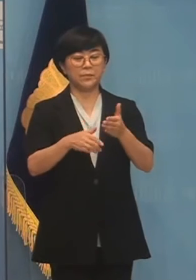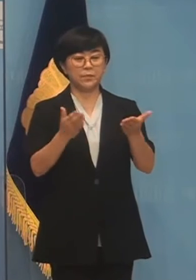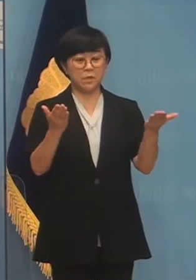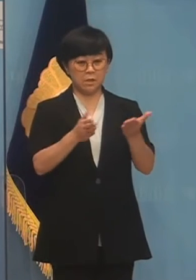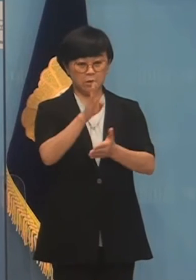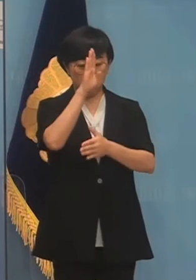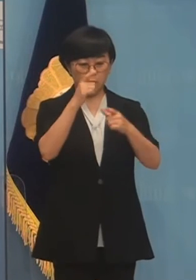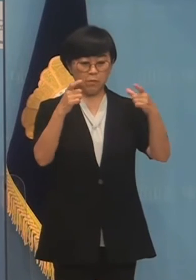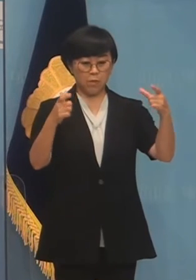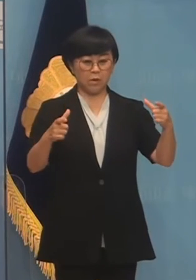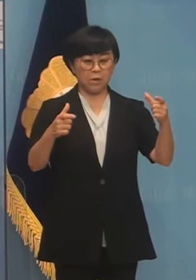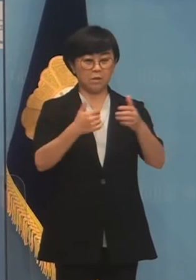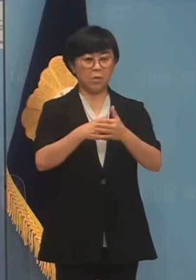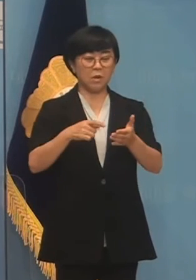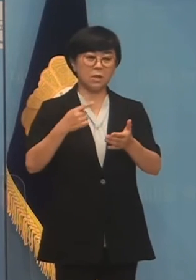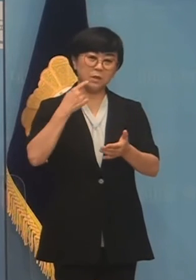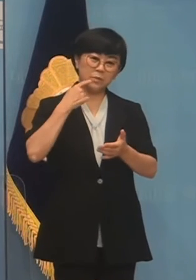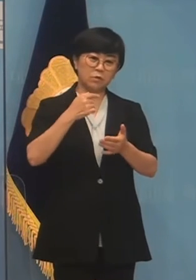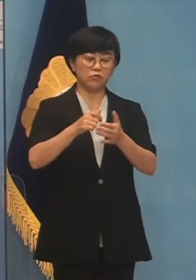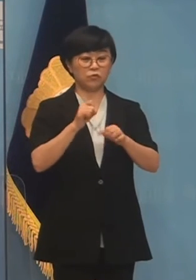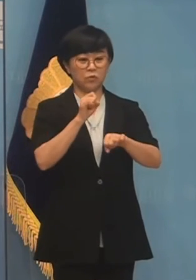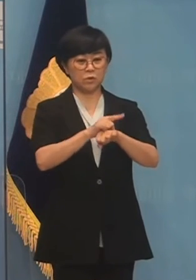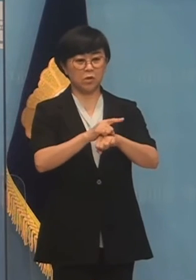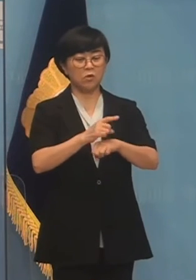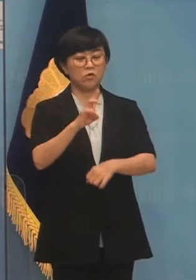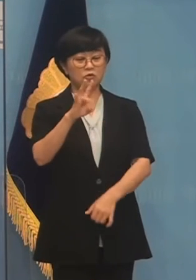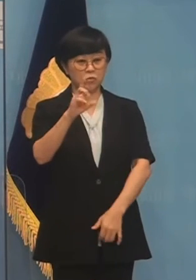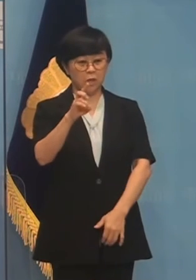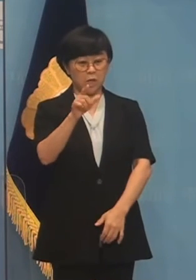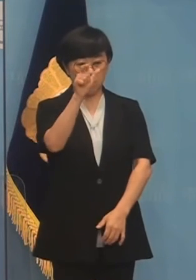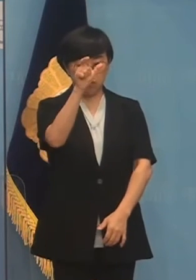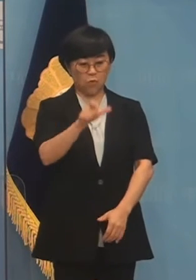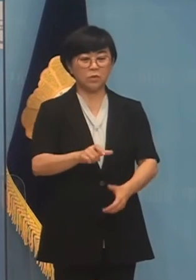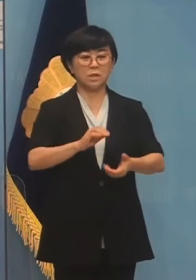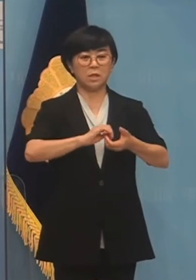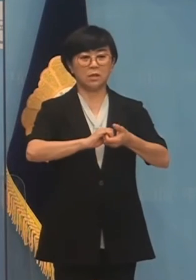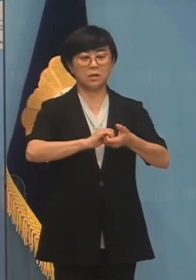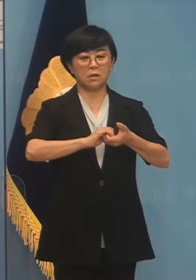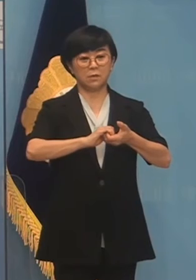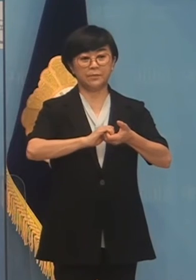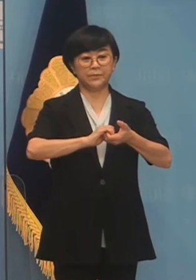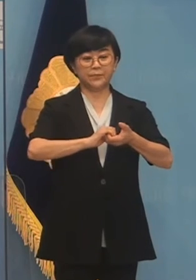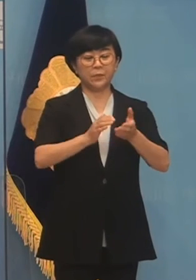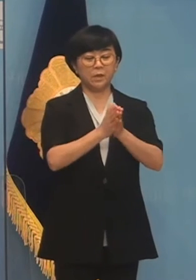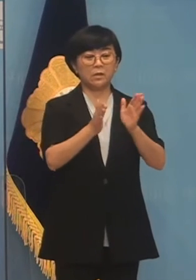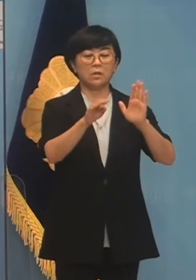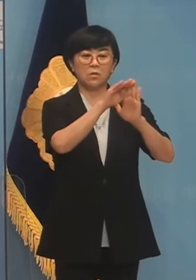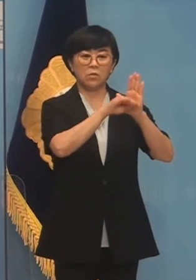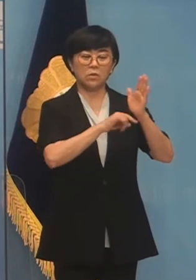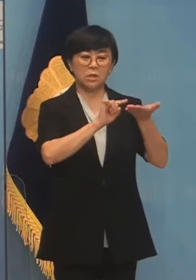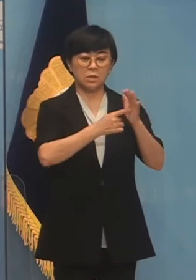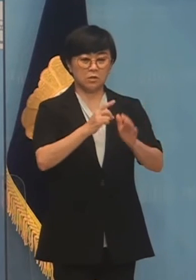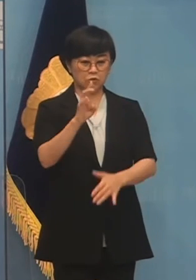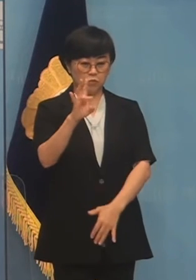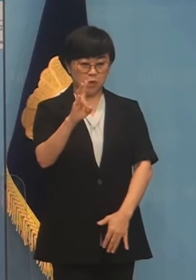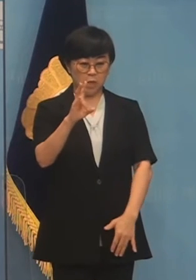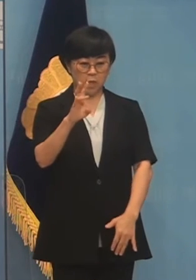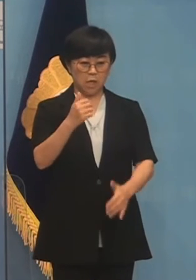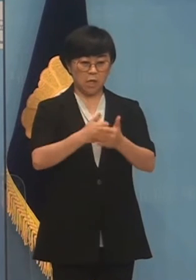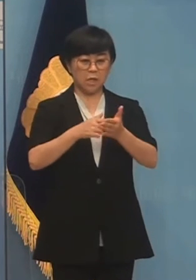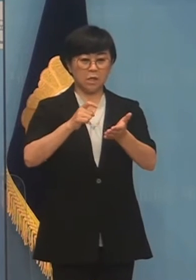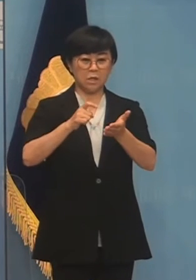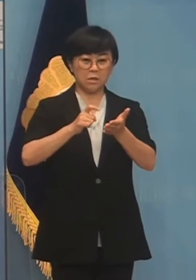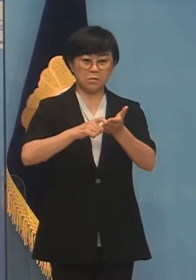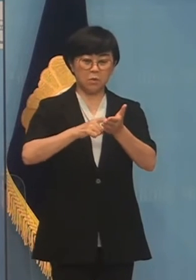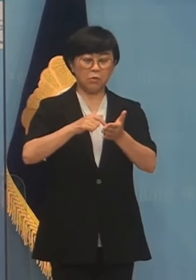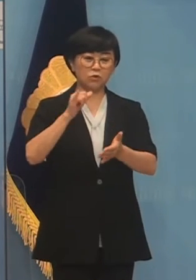범위는 급성 중독성 질병 24개로 제한됐습니다. 시행령으로 제시된 24개